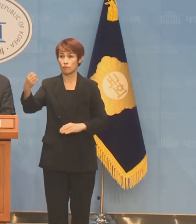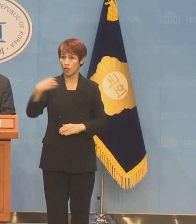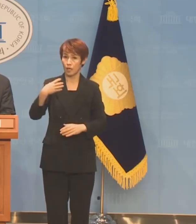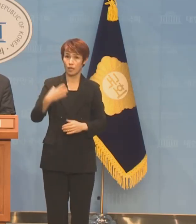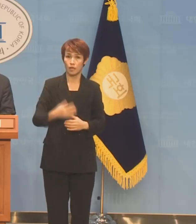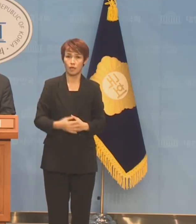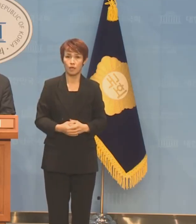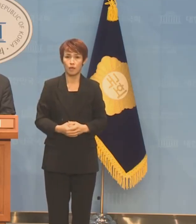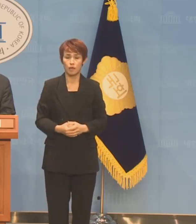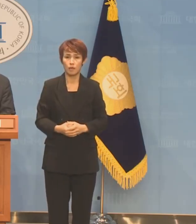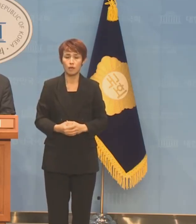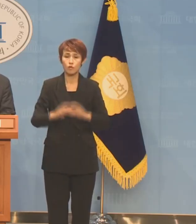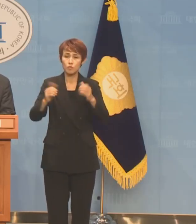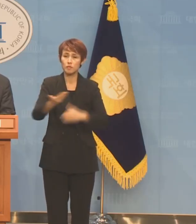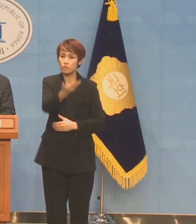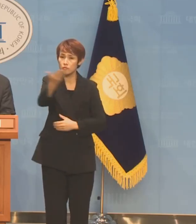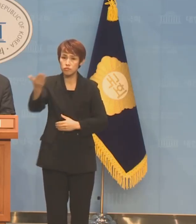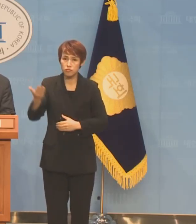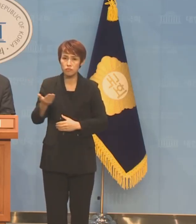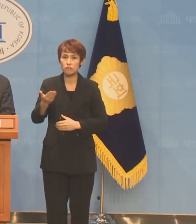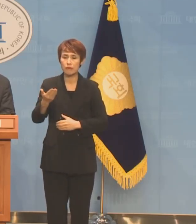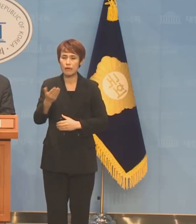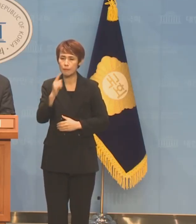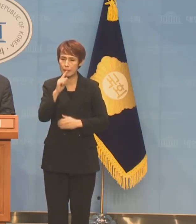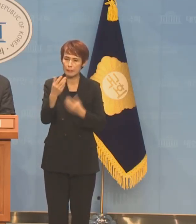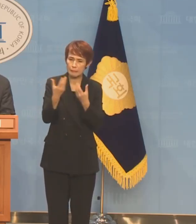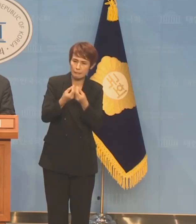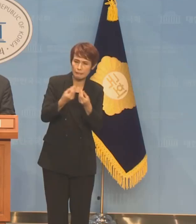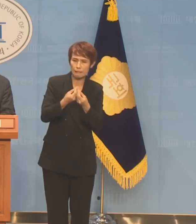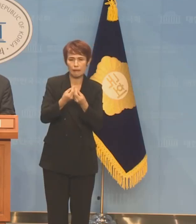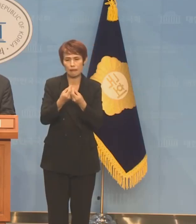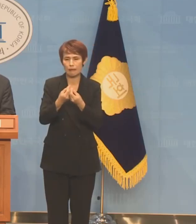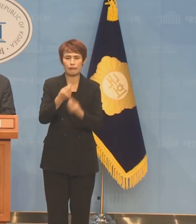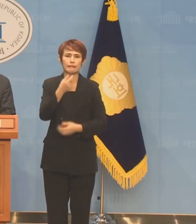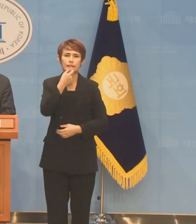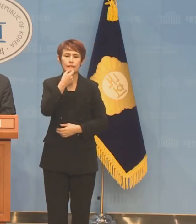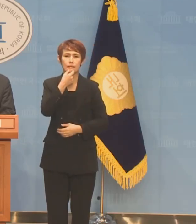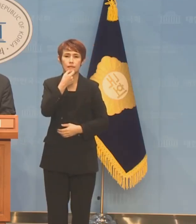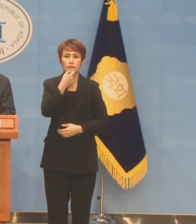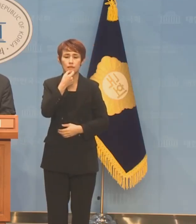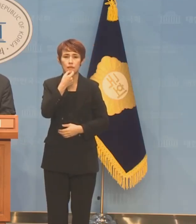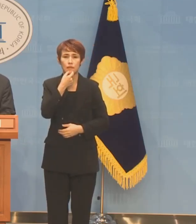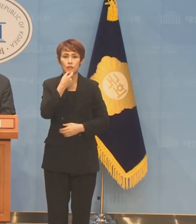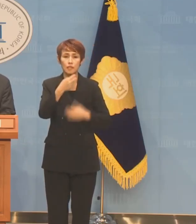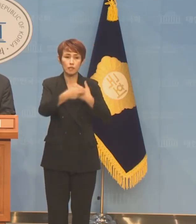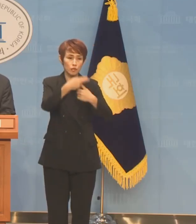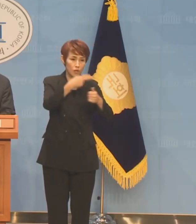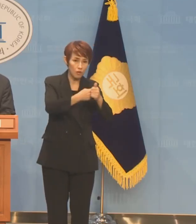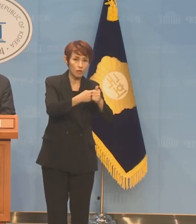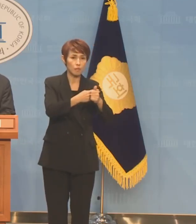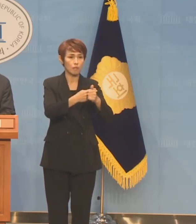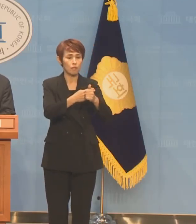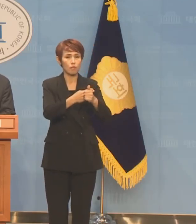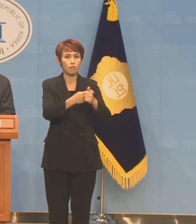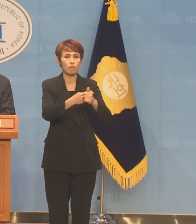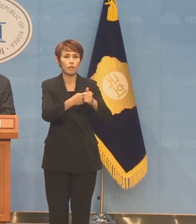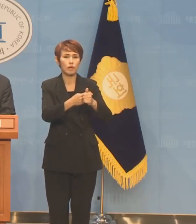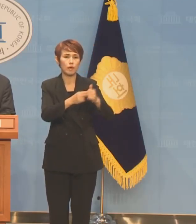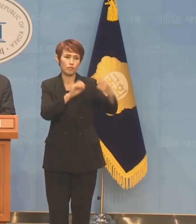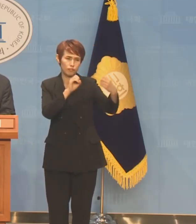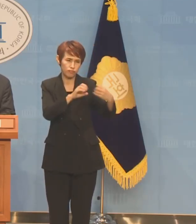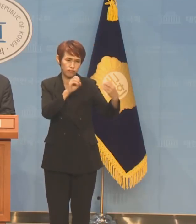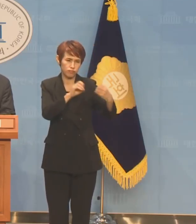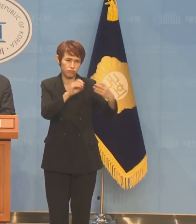것입니다. 국민 앞에서 궁색한 변명만 늘어놓기도 싫고 의료인들과 합리적이고 논리적인